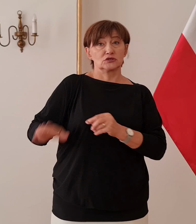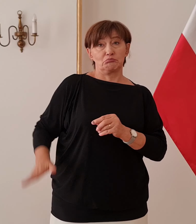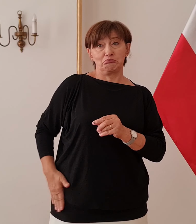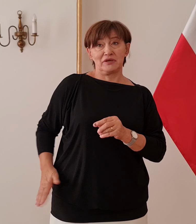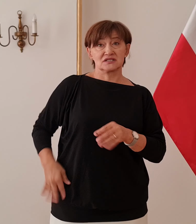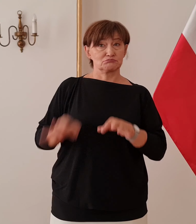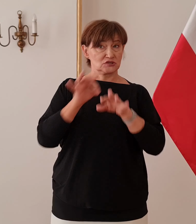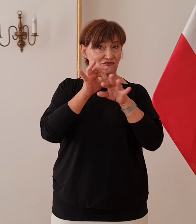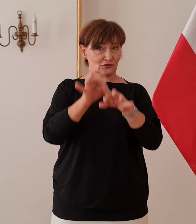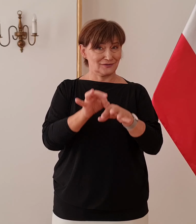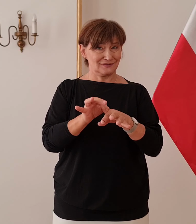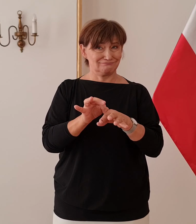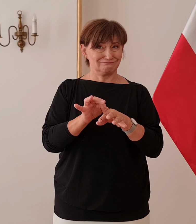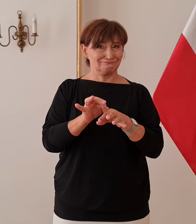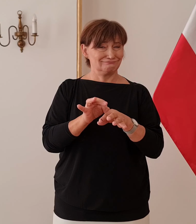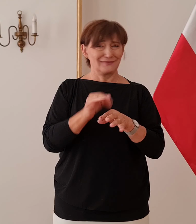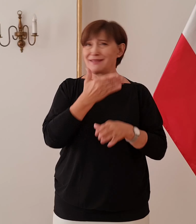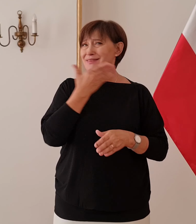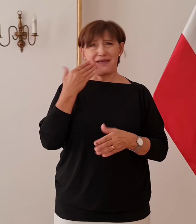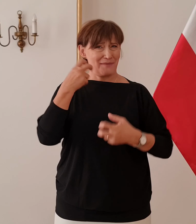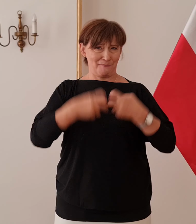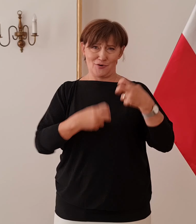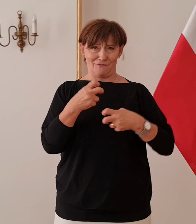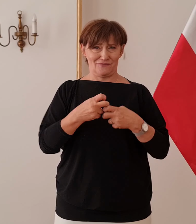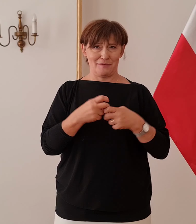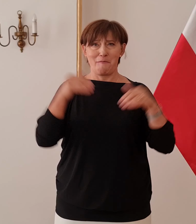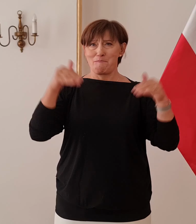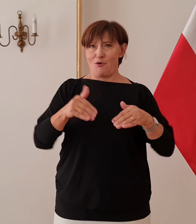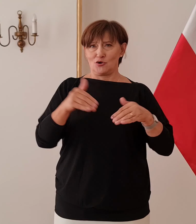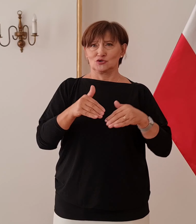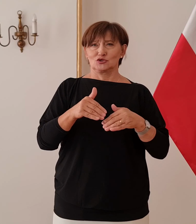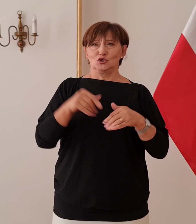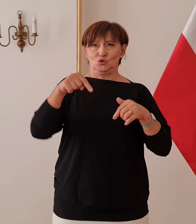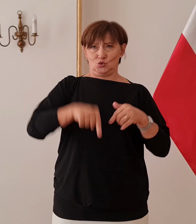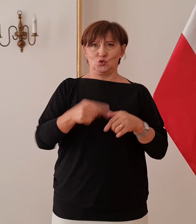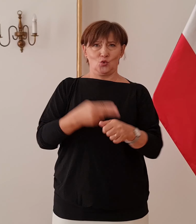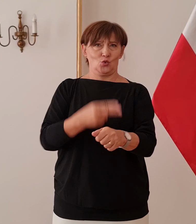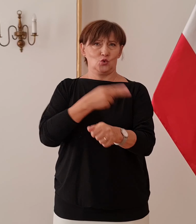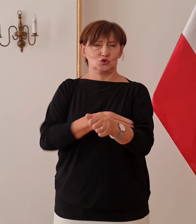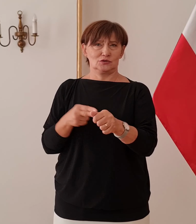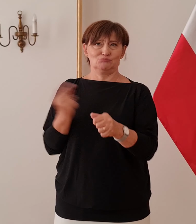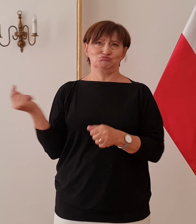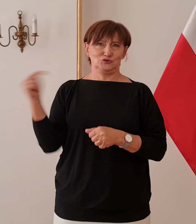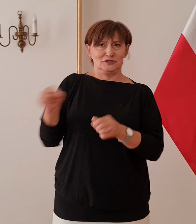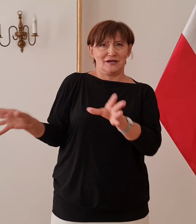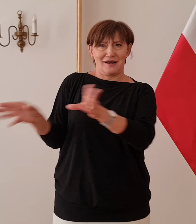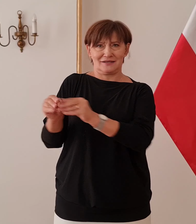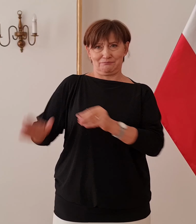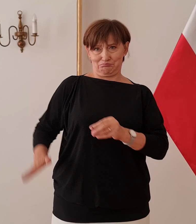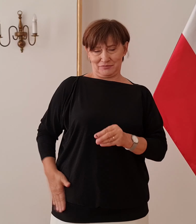możesz z nim przyjść do urzędu. Jeśli masz problemy z poruszaniem się,